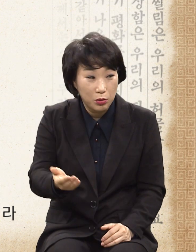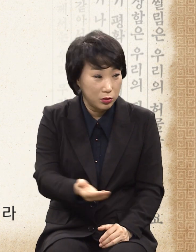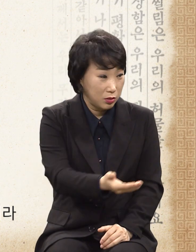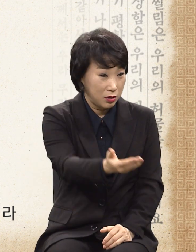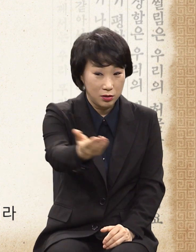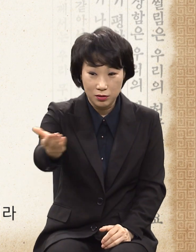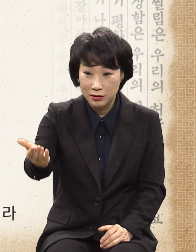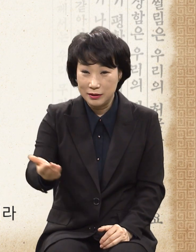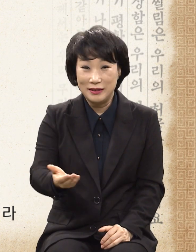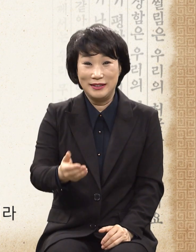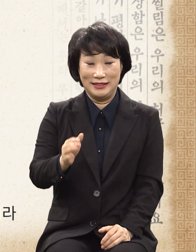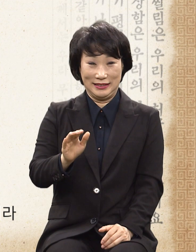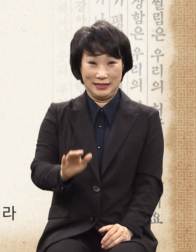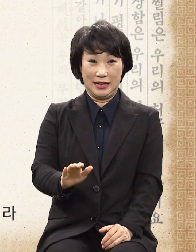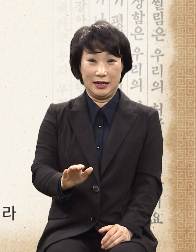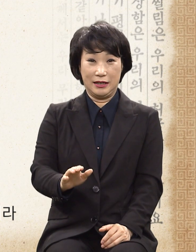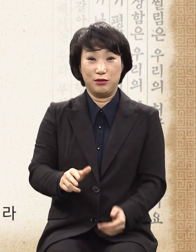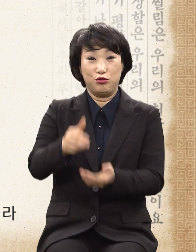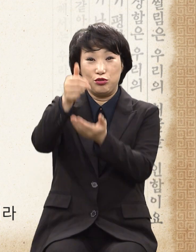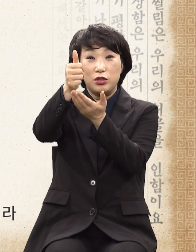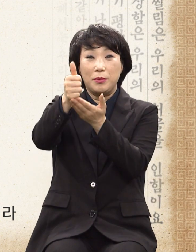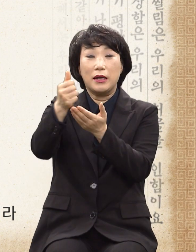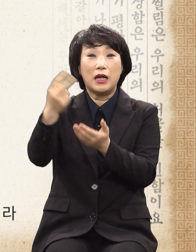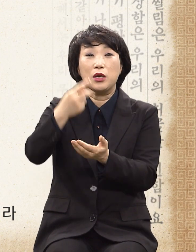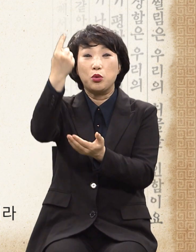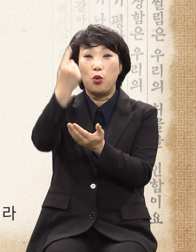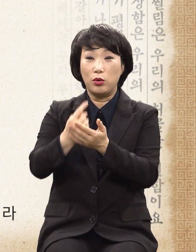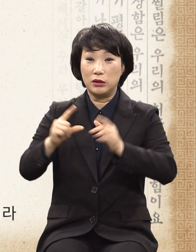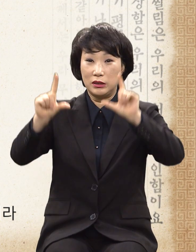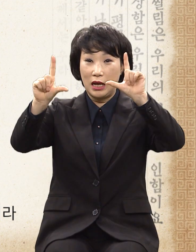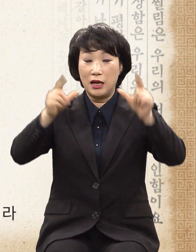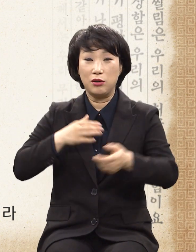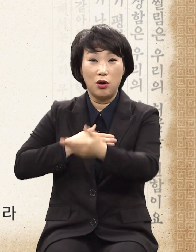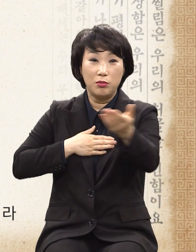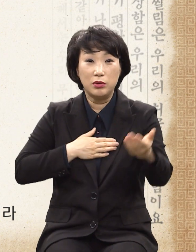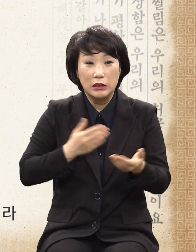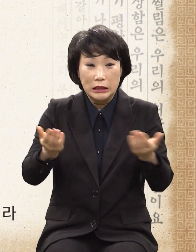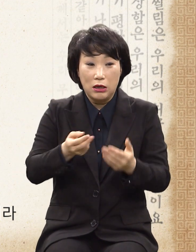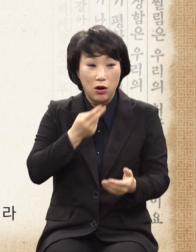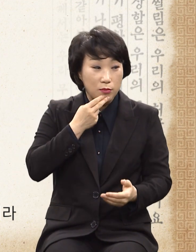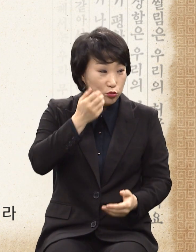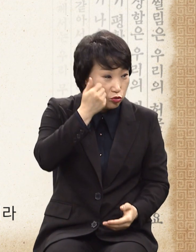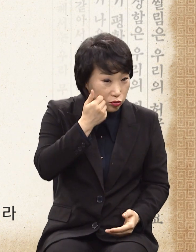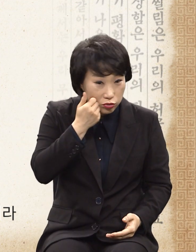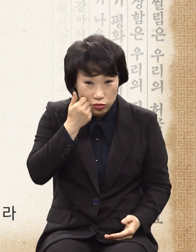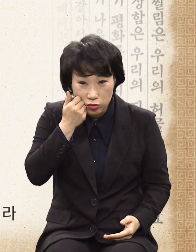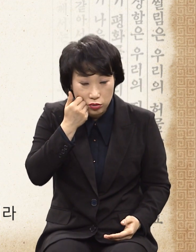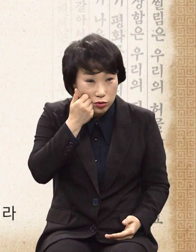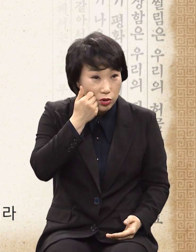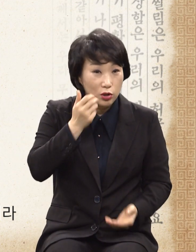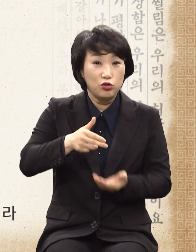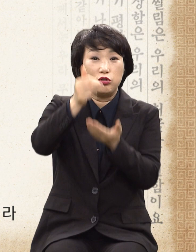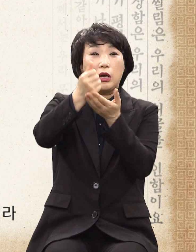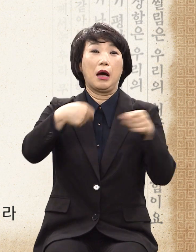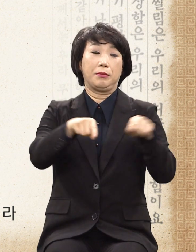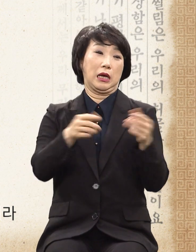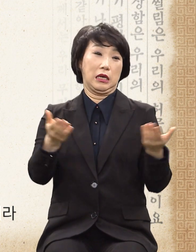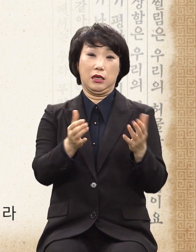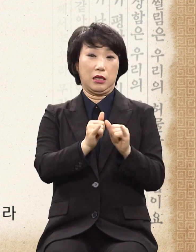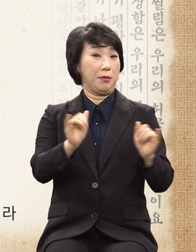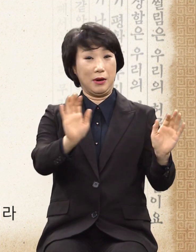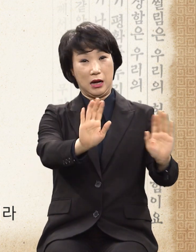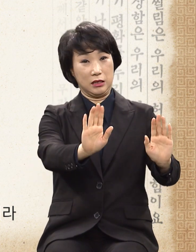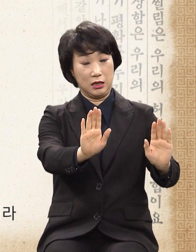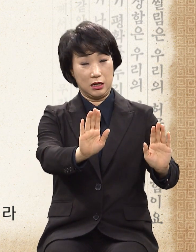말이야. 여러분, 주님의 재림의 날에 일하지 않는 자는 주님과의 동역자가